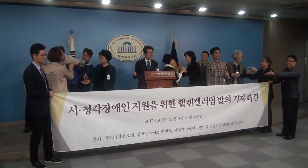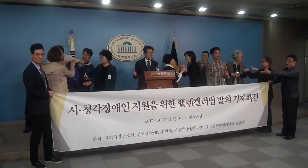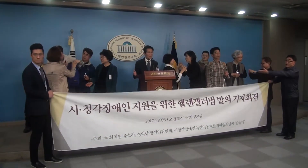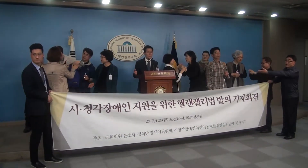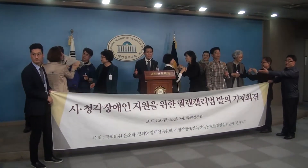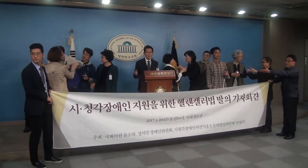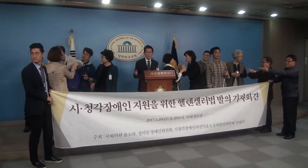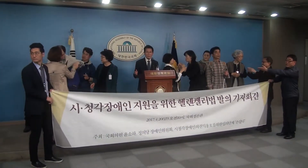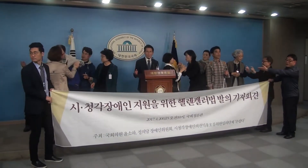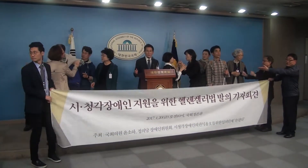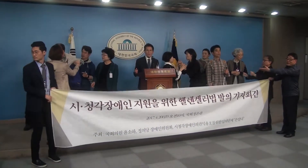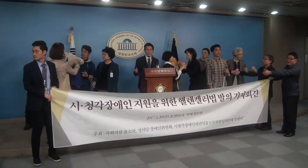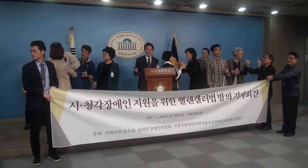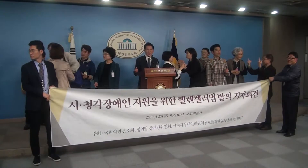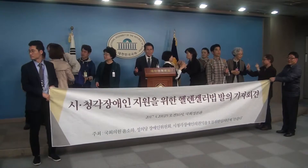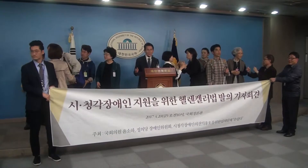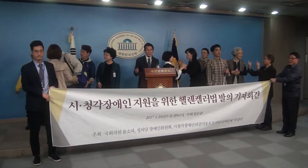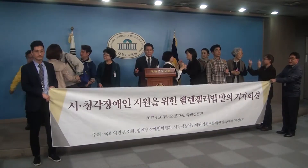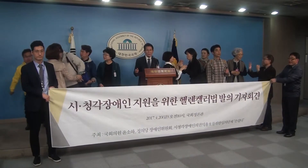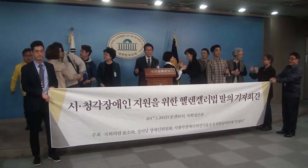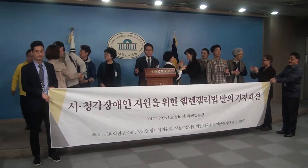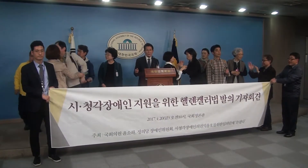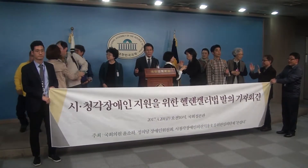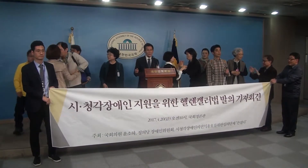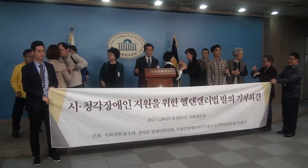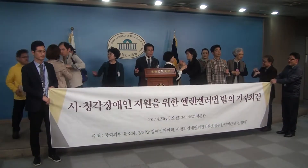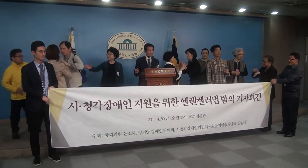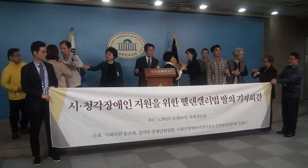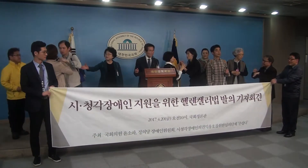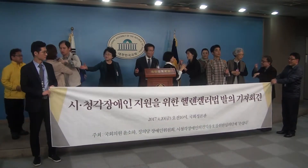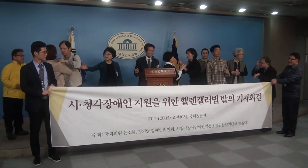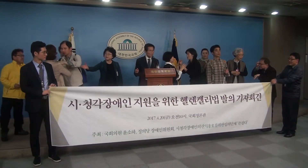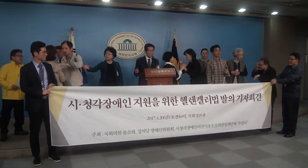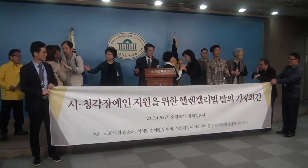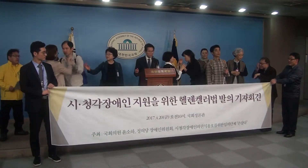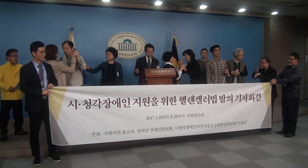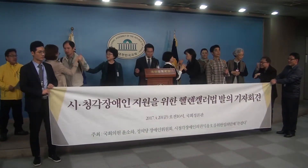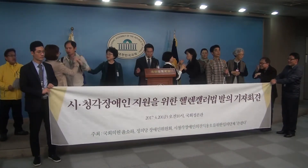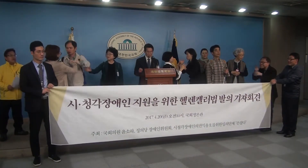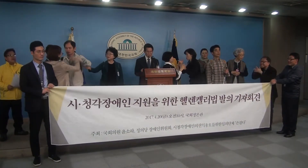같이 동시에 해야 되기 때문에 그 점을 이해해 주시기 바랍니다.